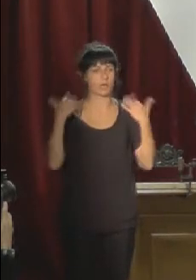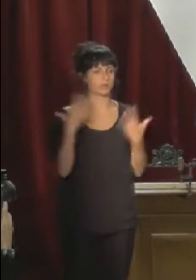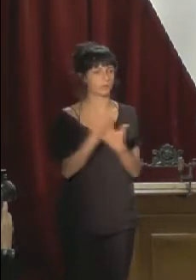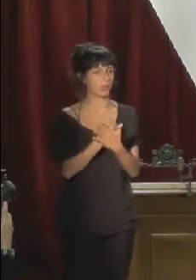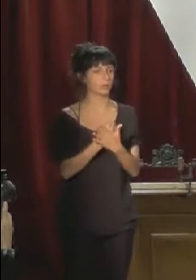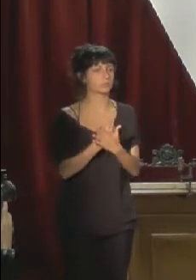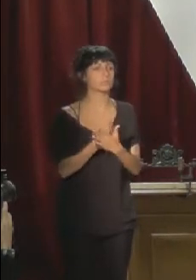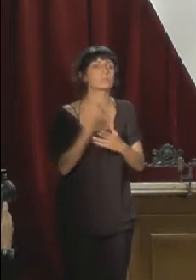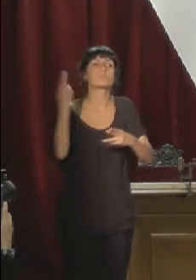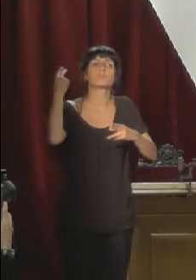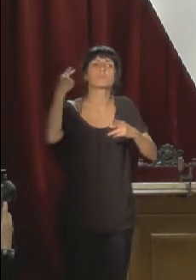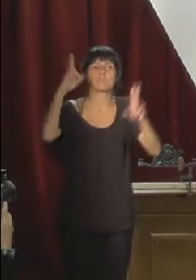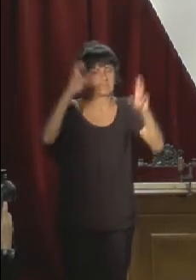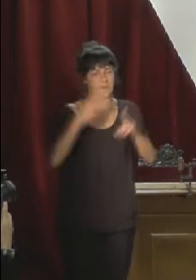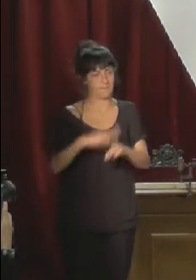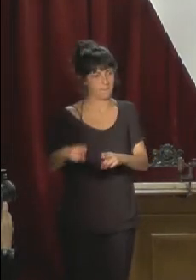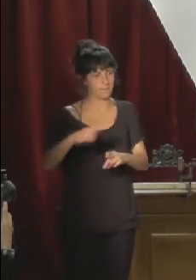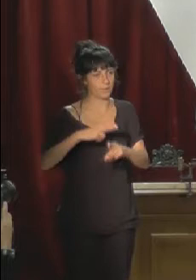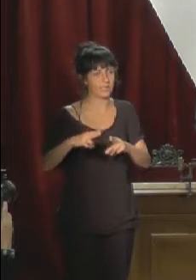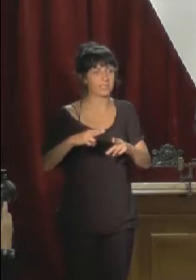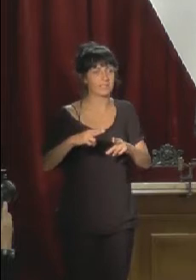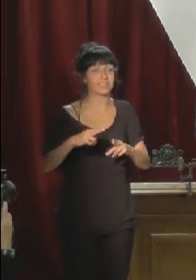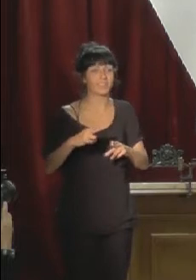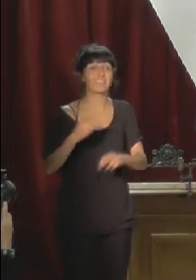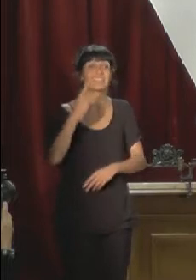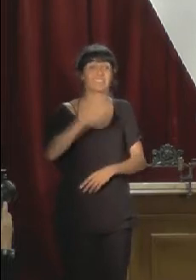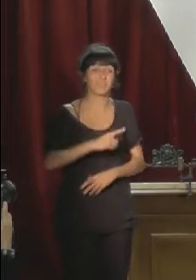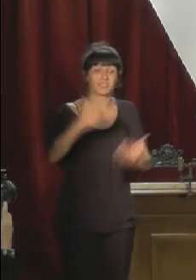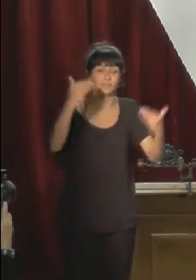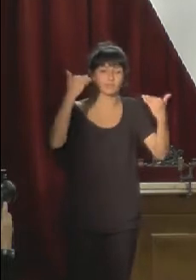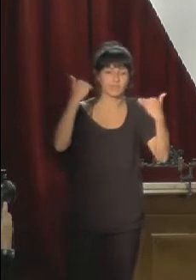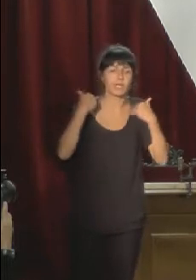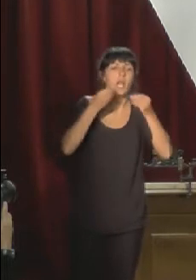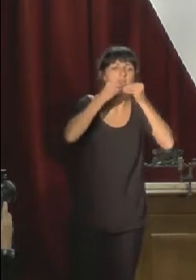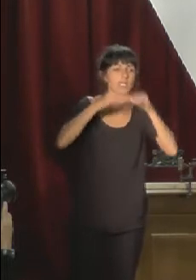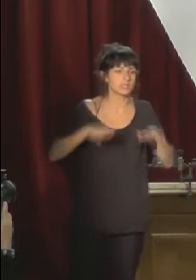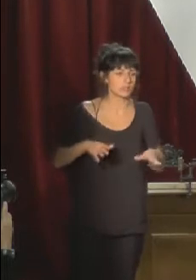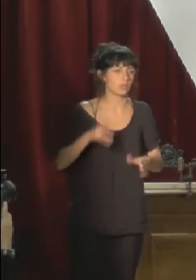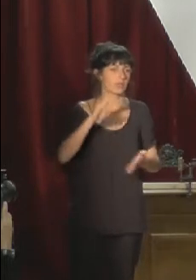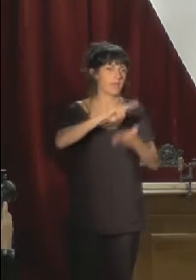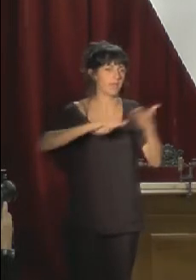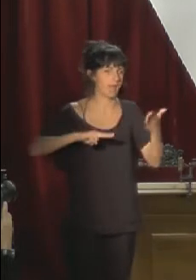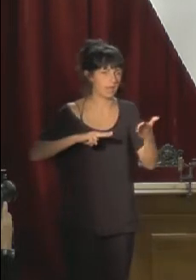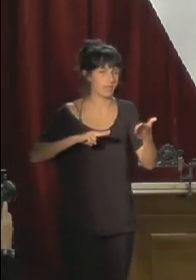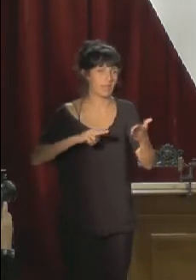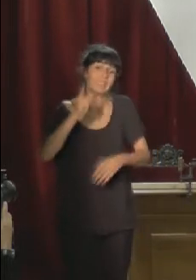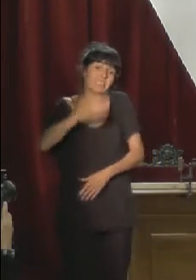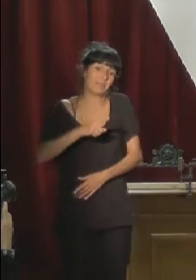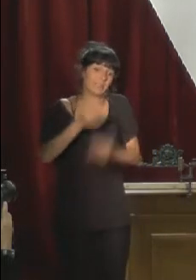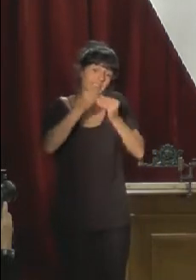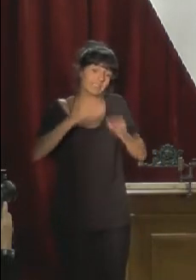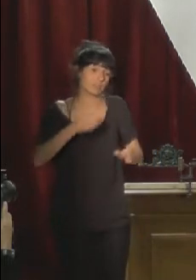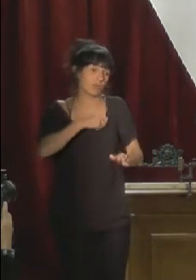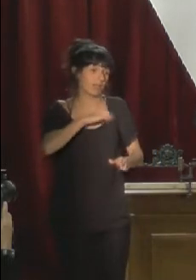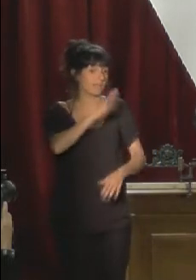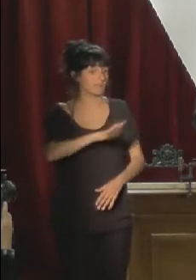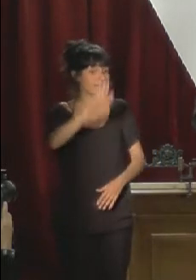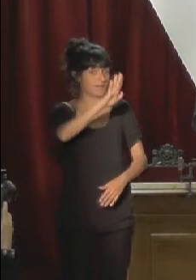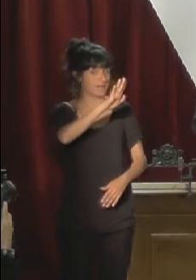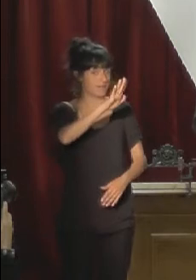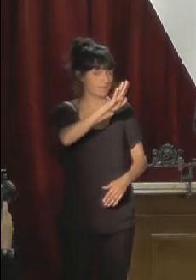crucial da historia de Galiza e da historia do conxunto do Estado español, claramente afectado, ademais,